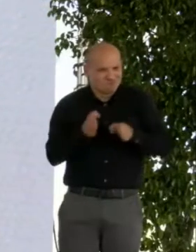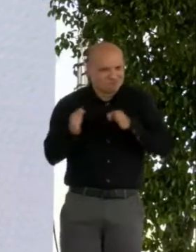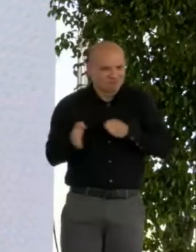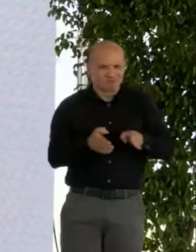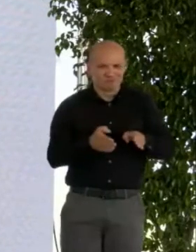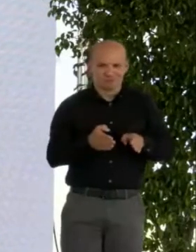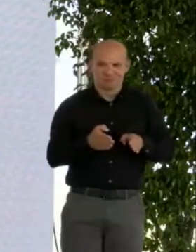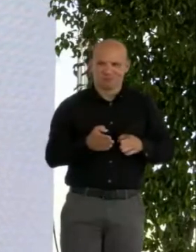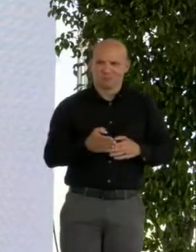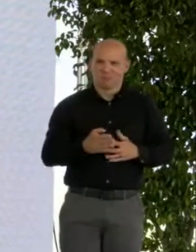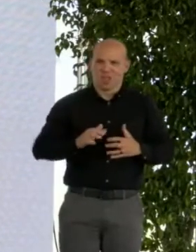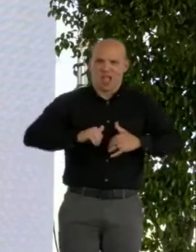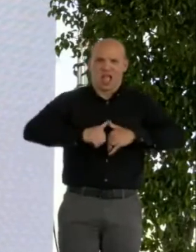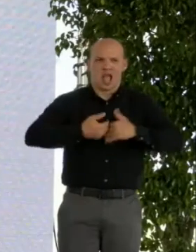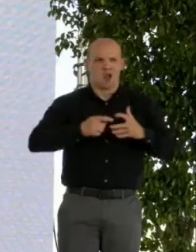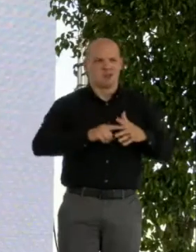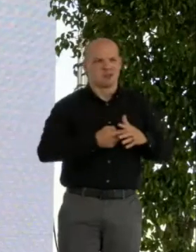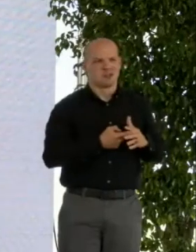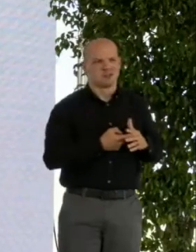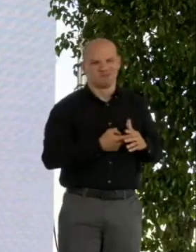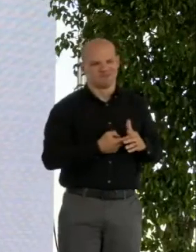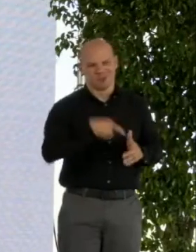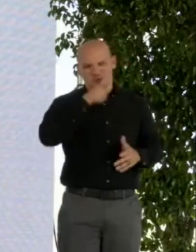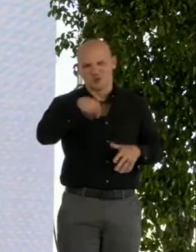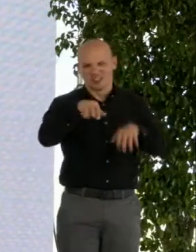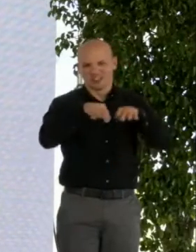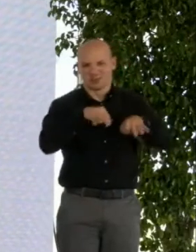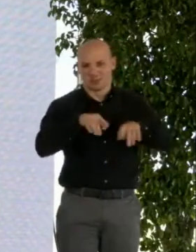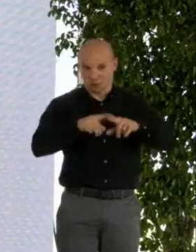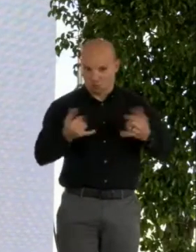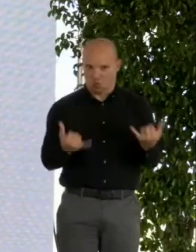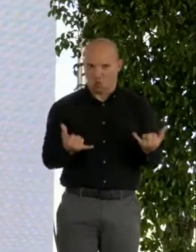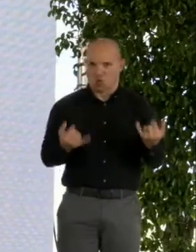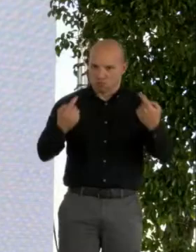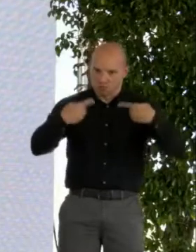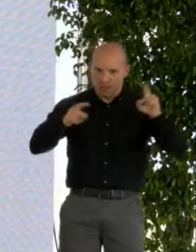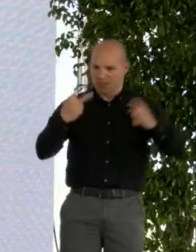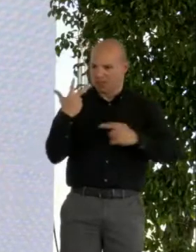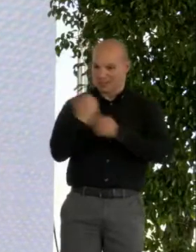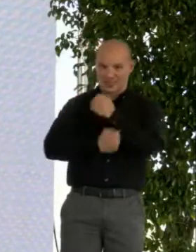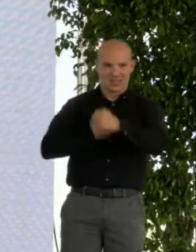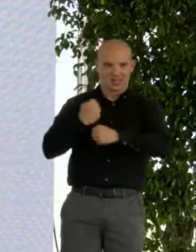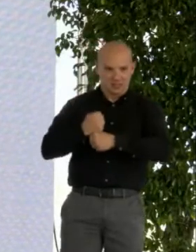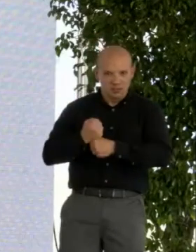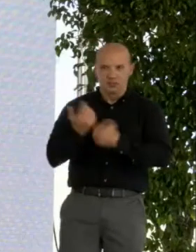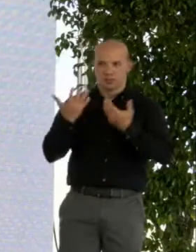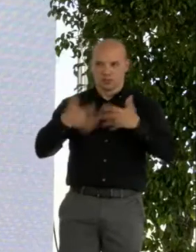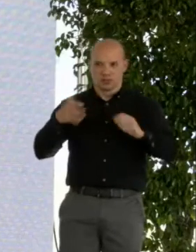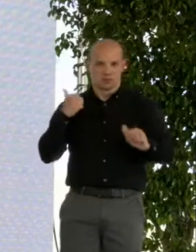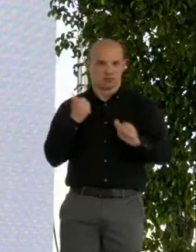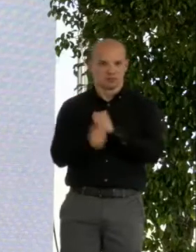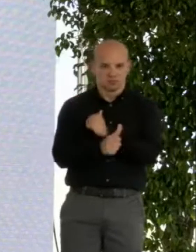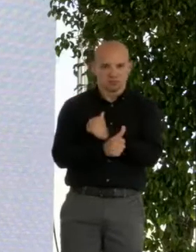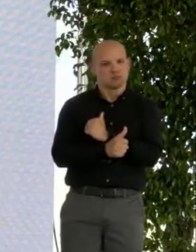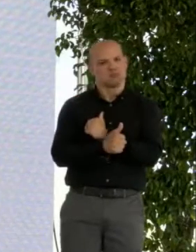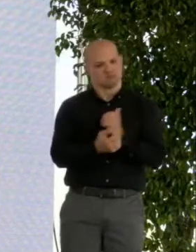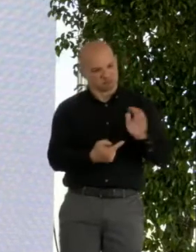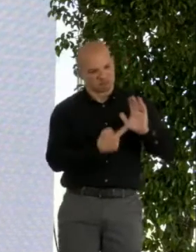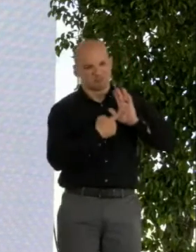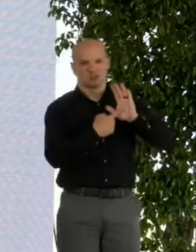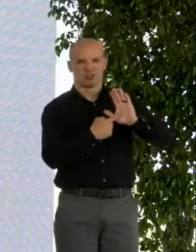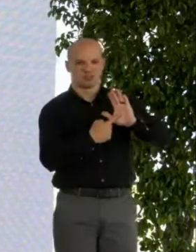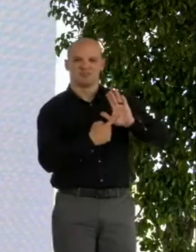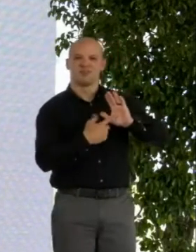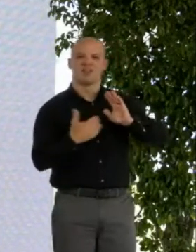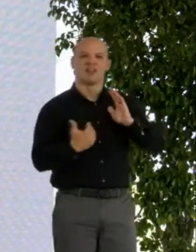No voy a entrar en cómo empezó, pero el punto es que aquí estamos hoy, luego de 3 años, presentándoles lo que creemos que es